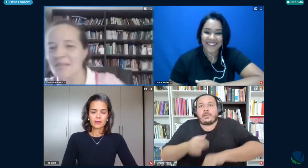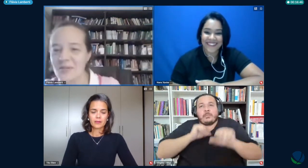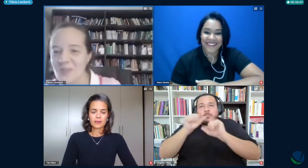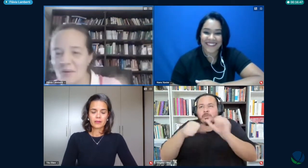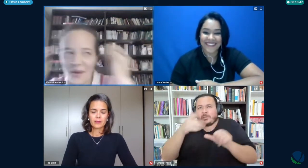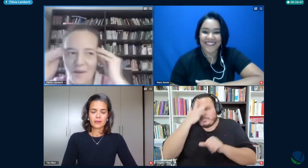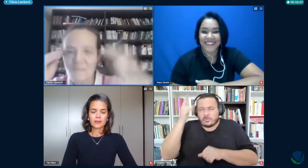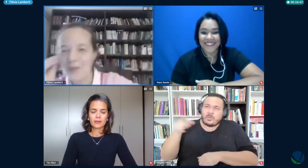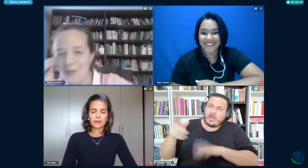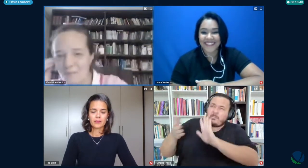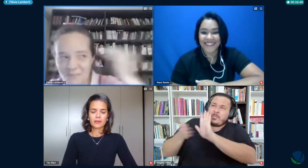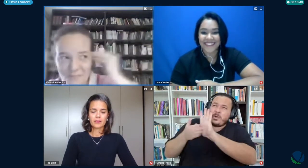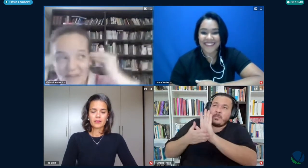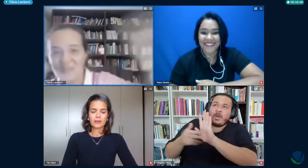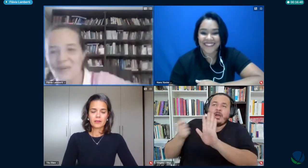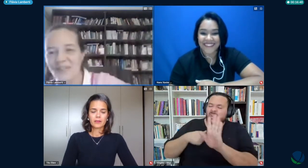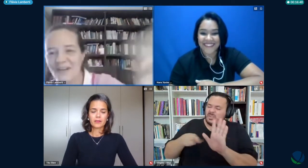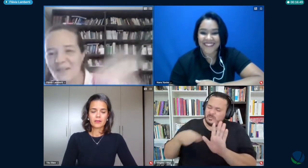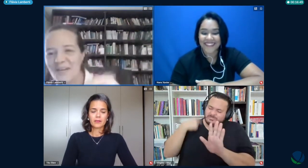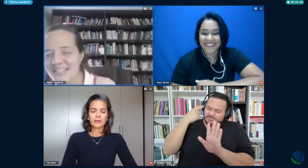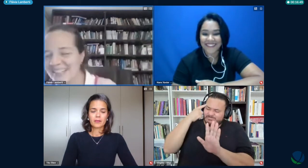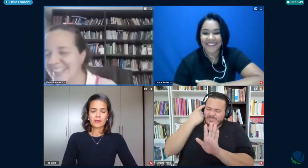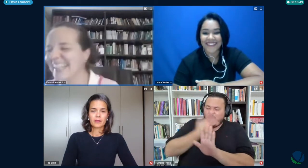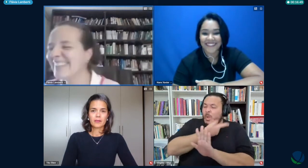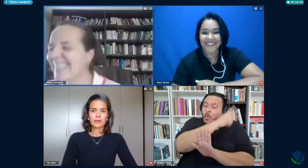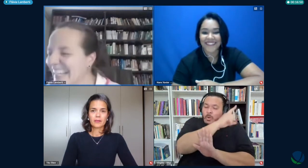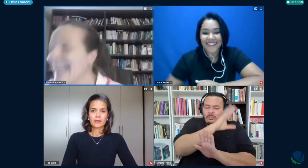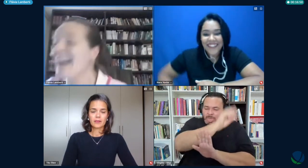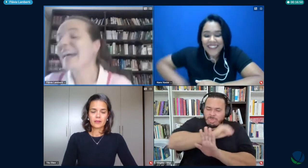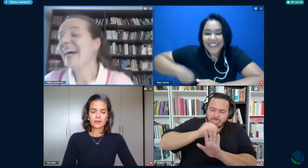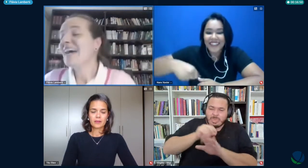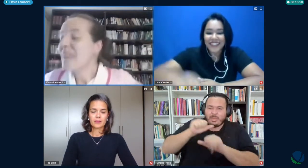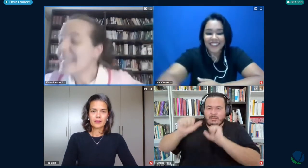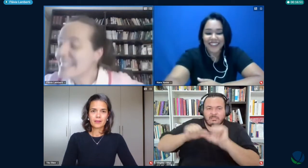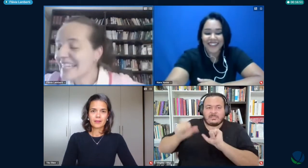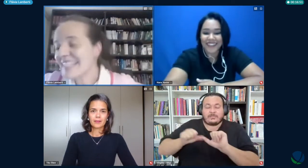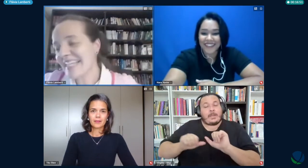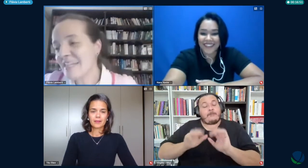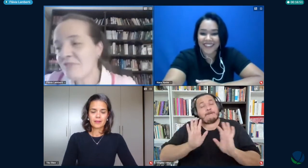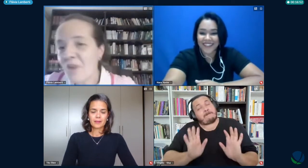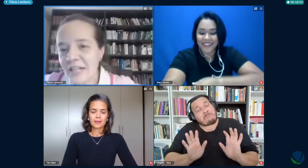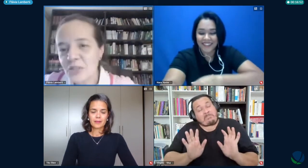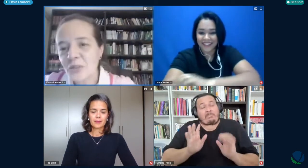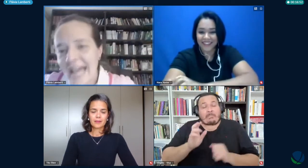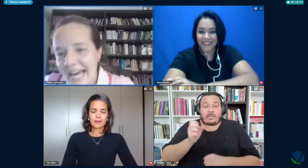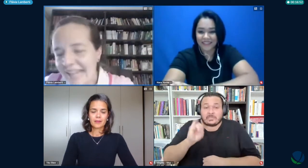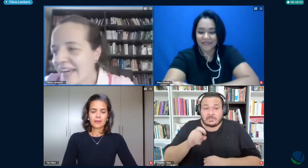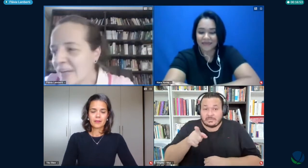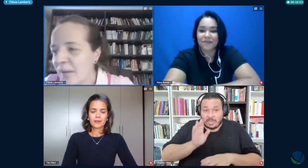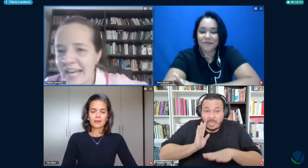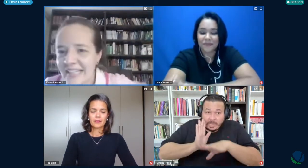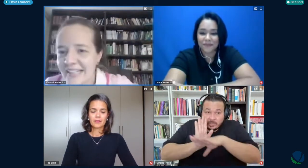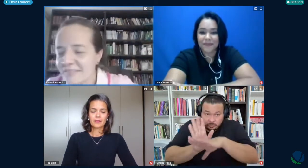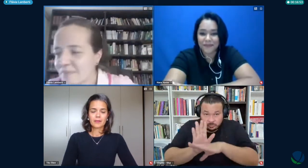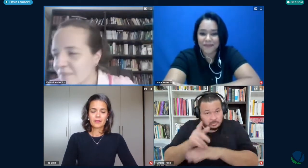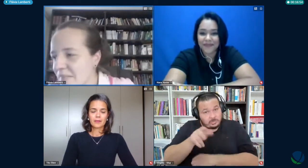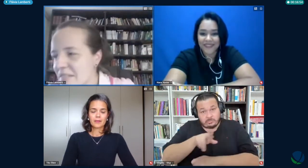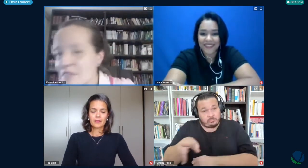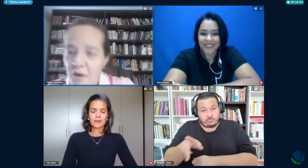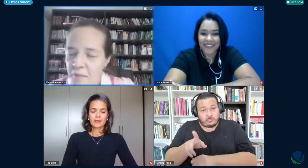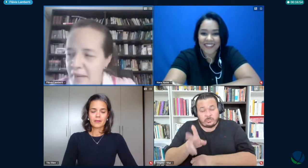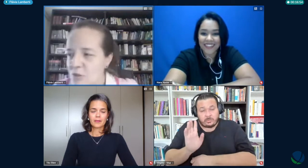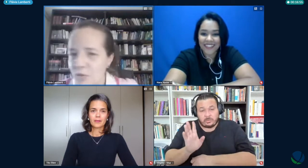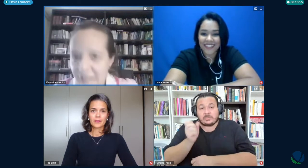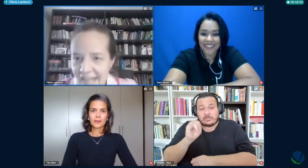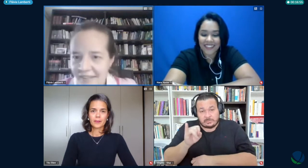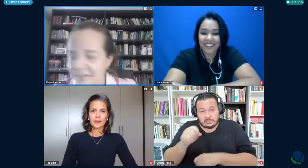propõe, depois eu penso em outra coisa. Mas, assim, se for ajudar, né? Não é nada... Se